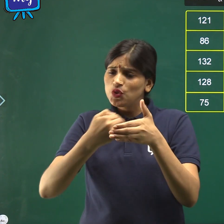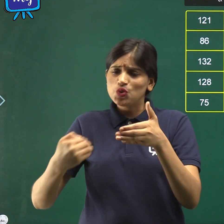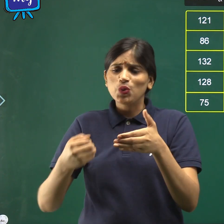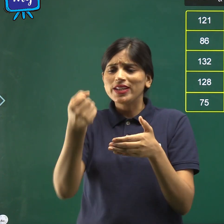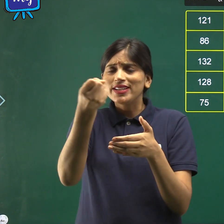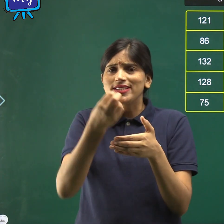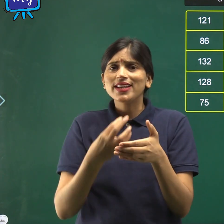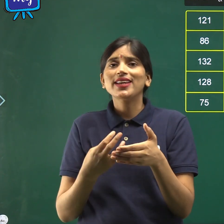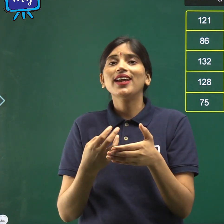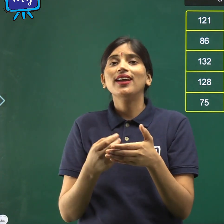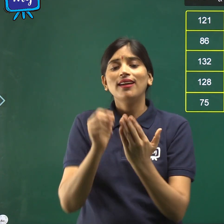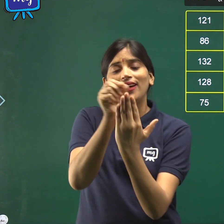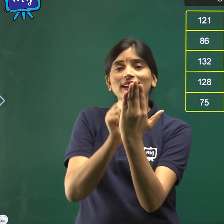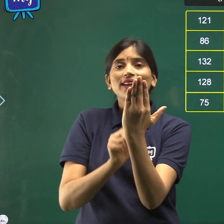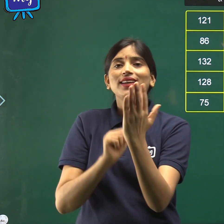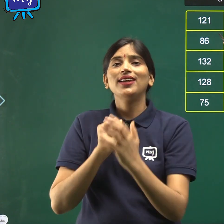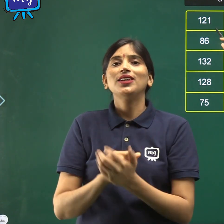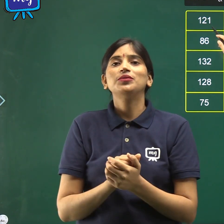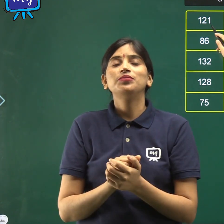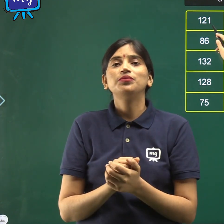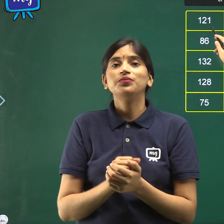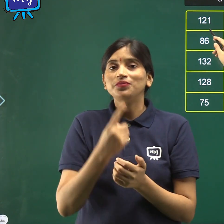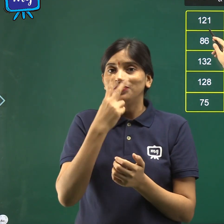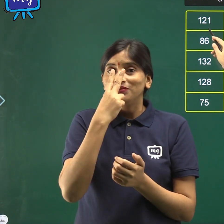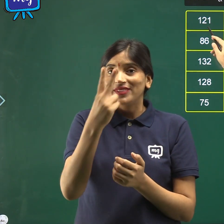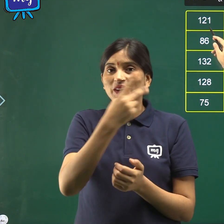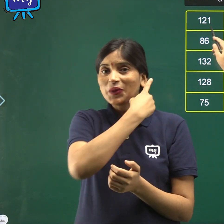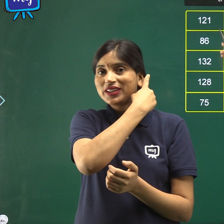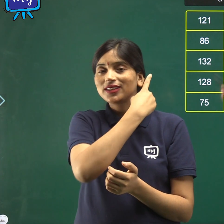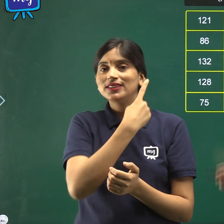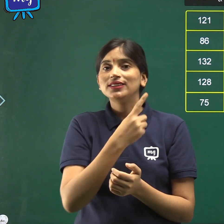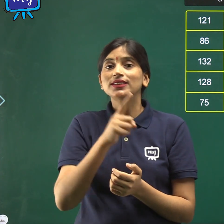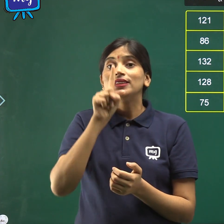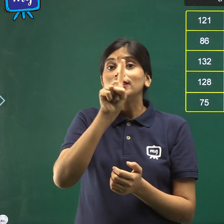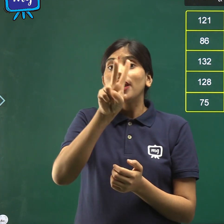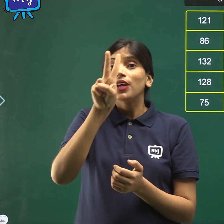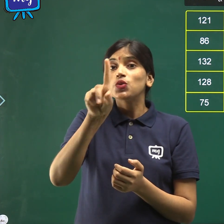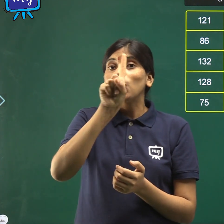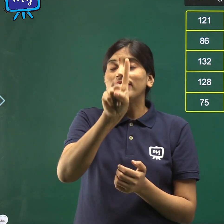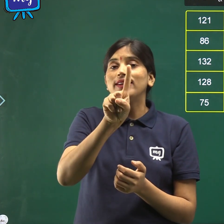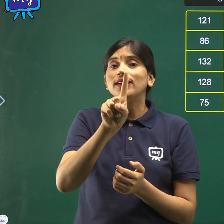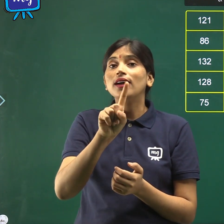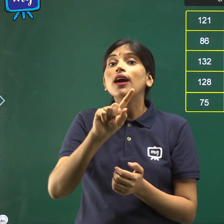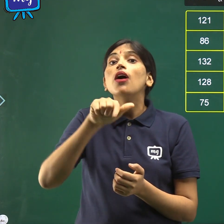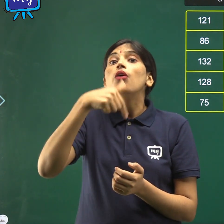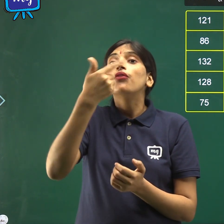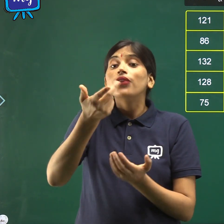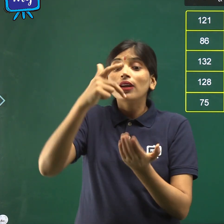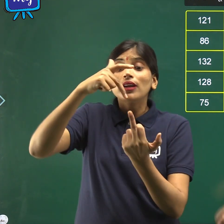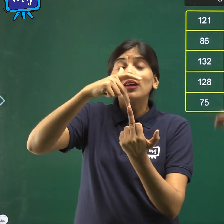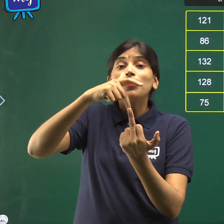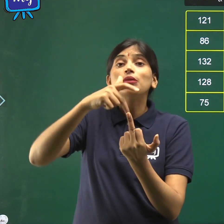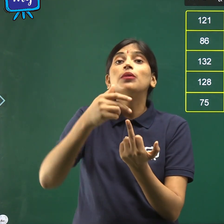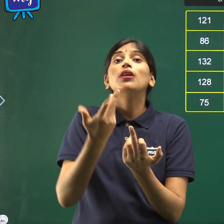हुई संख्याएं लिखिए। देखो इधर 121, फिर यहाँ बीच में कितने